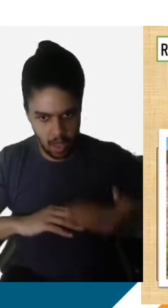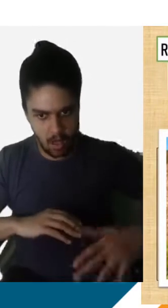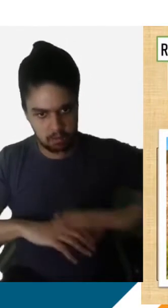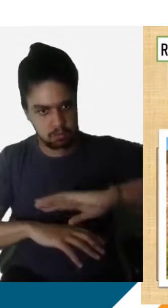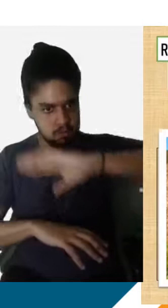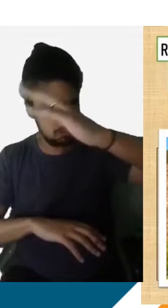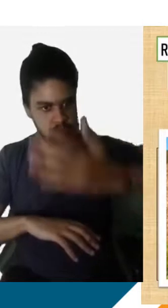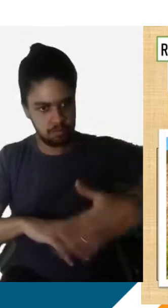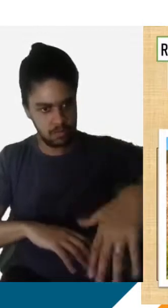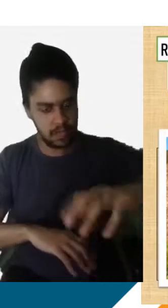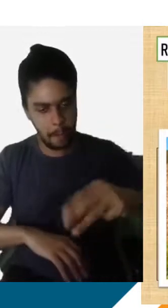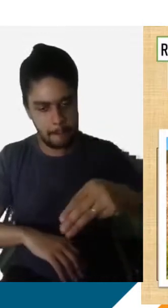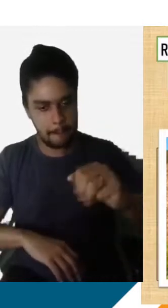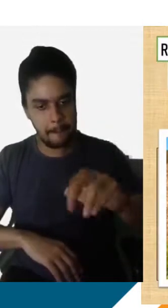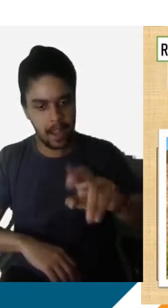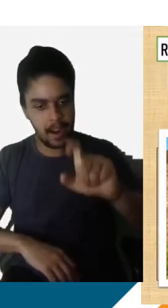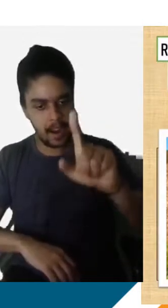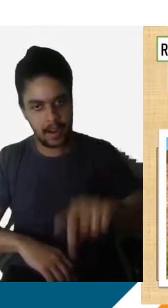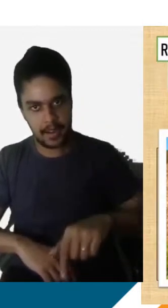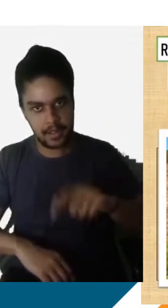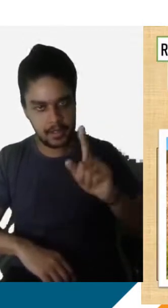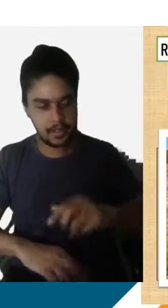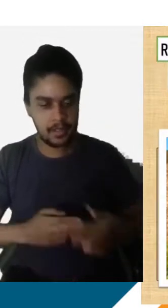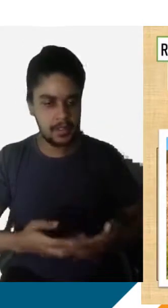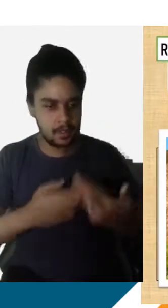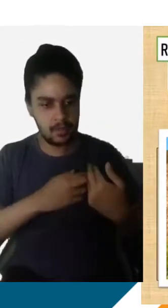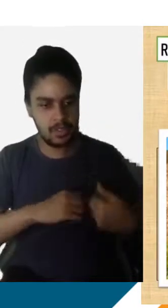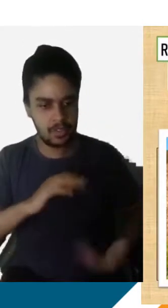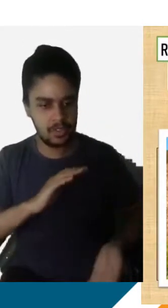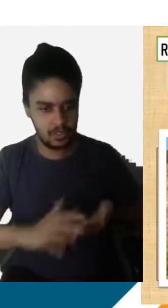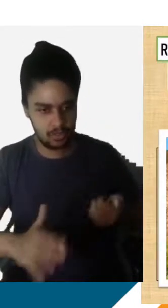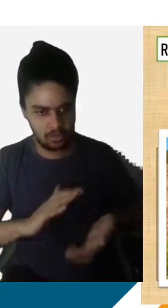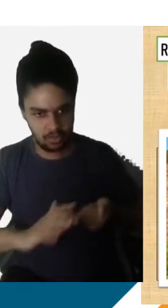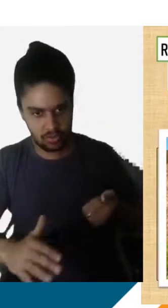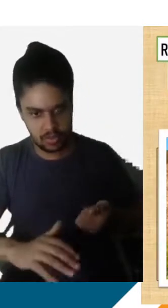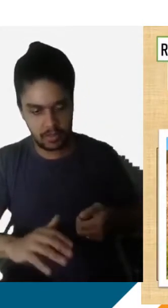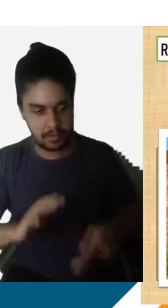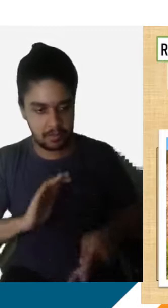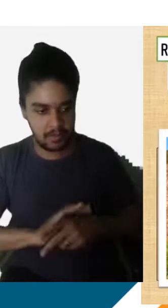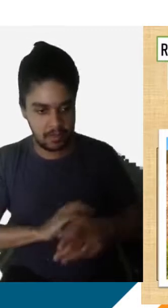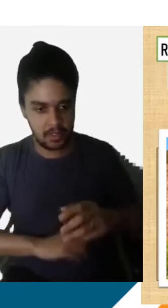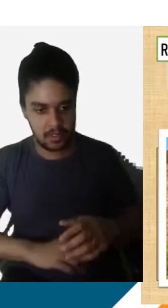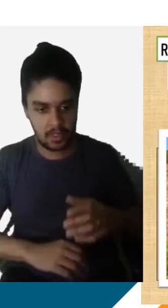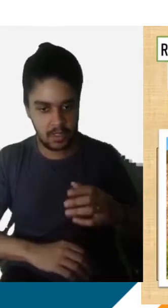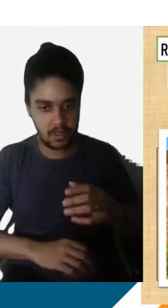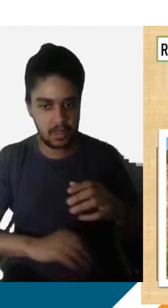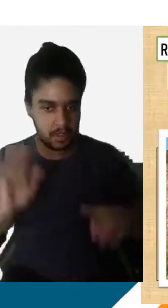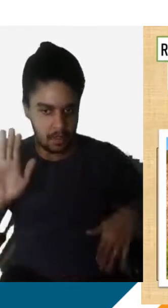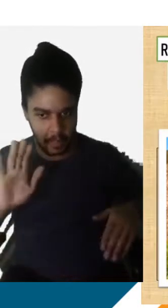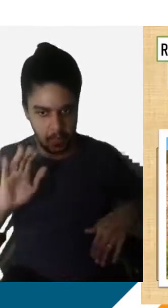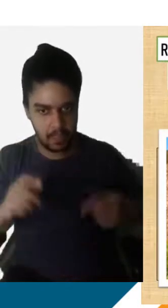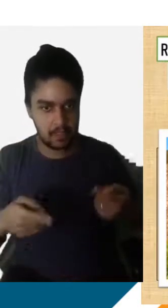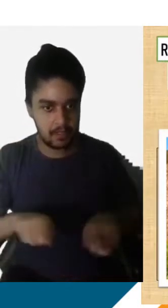mares, pelas ondas, né, pelas marés, e são responsáveis por retirar sedimento das praias e